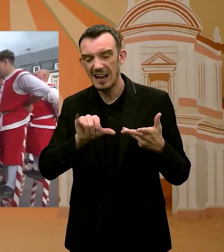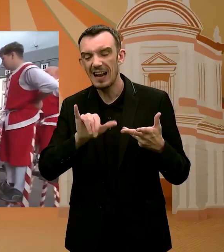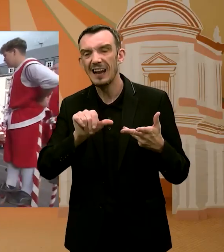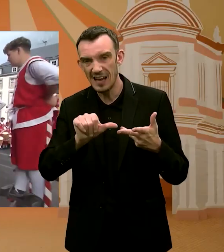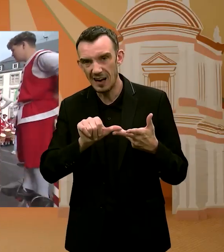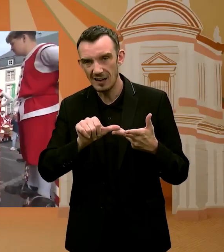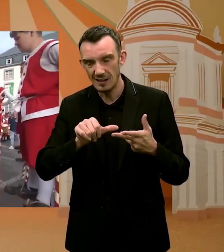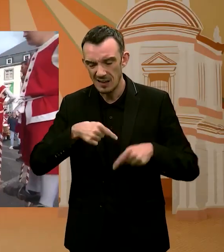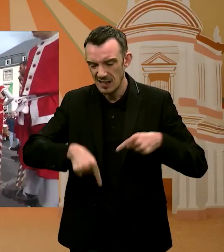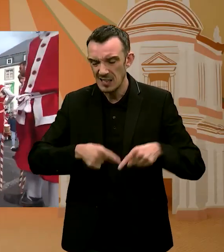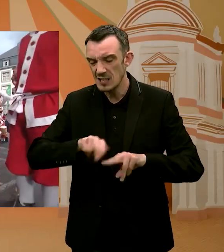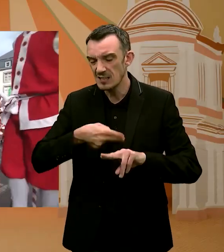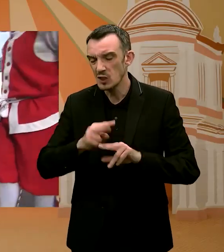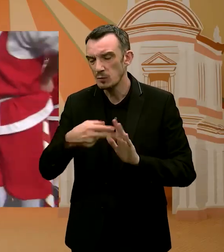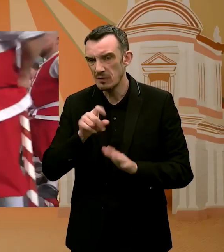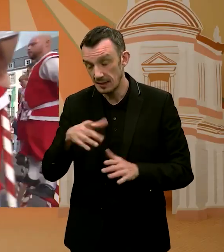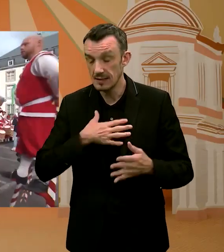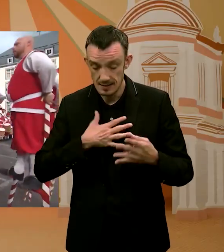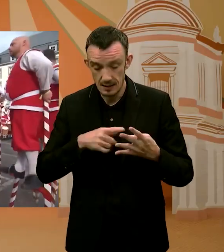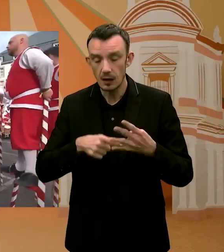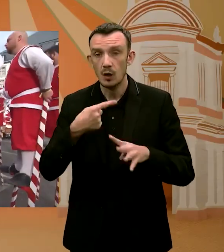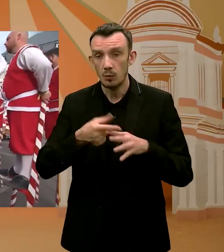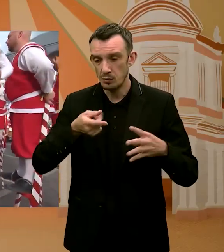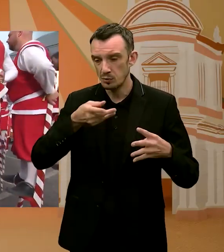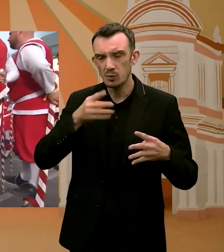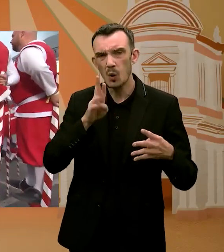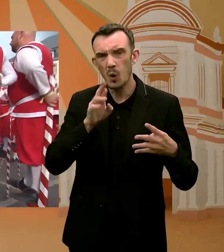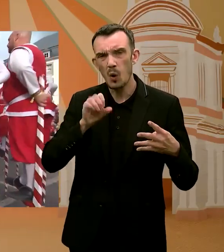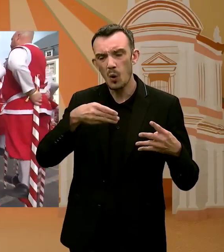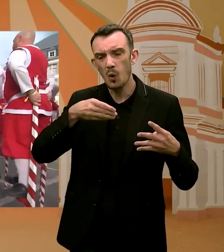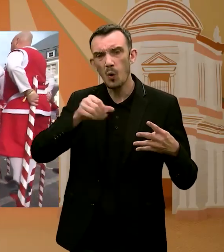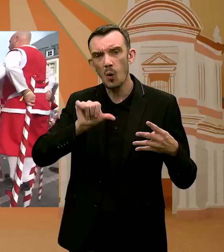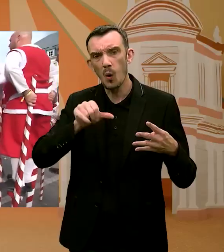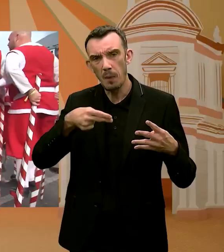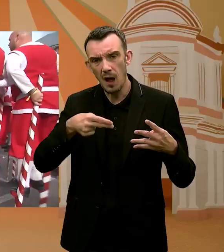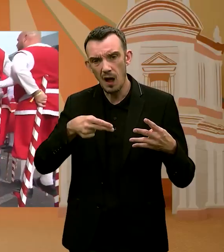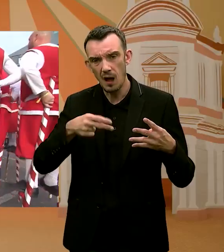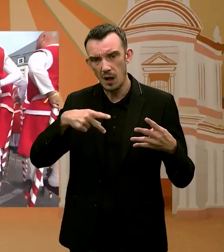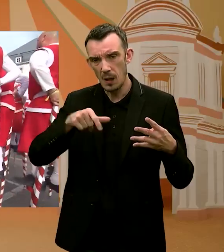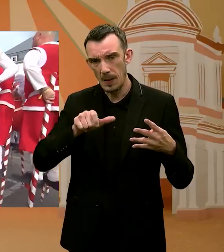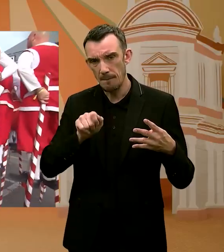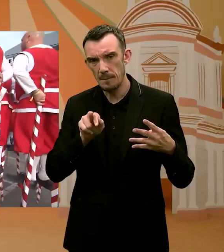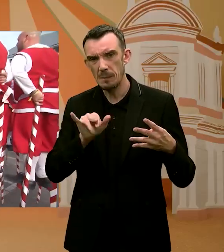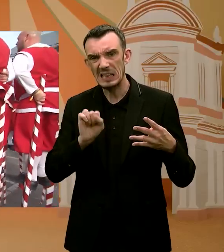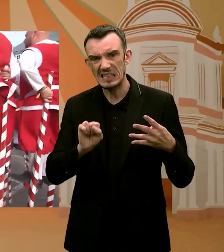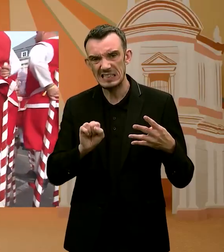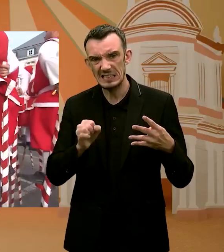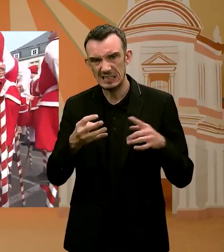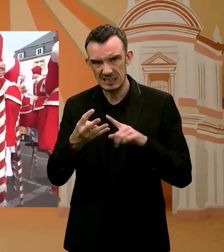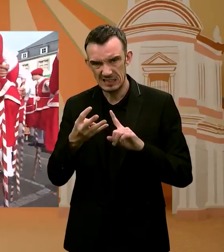tout à fait. Et alors Romain Patrice, je pense que c'est les 4 derniers Mélans qu'on voit d'ici. J'ai l'impression qu'ils sont plus que 4. Ou alors, on en a